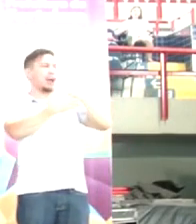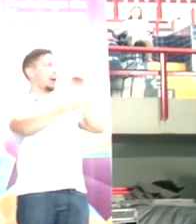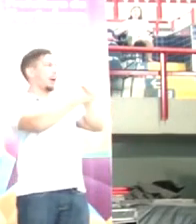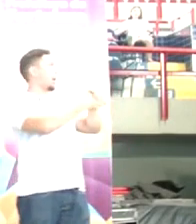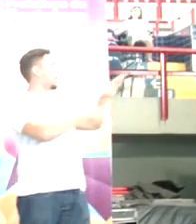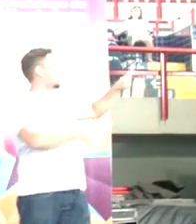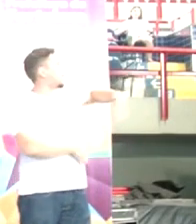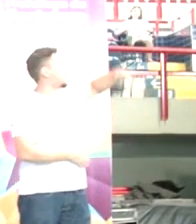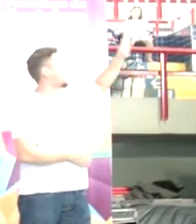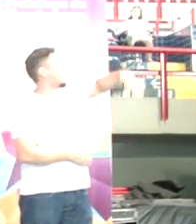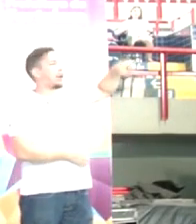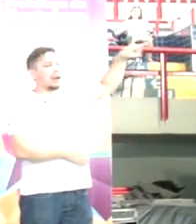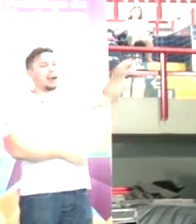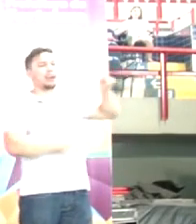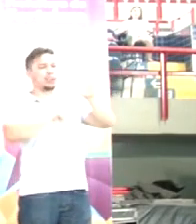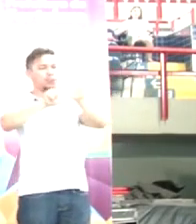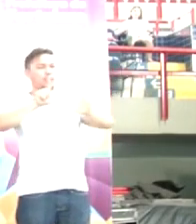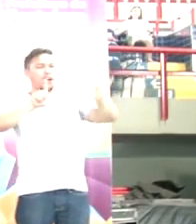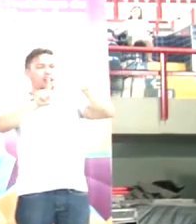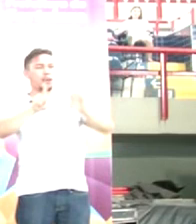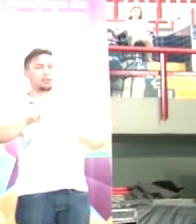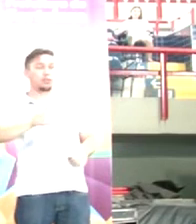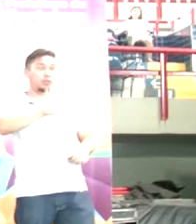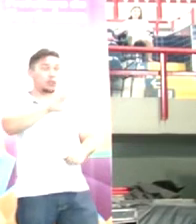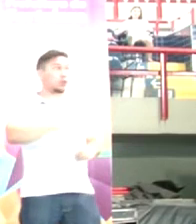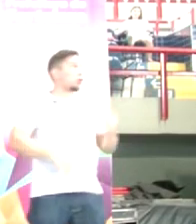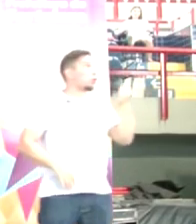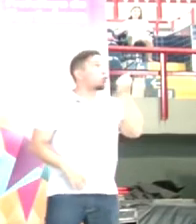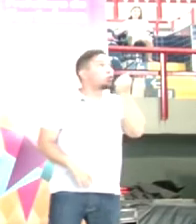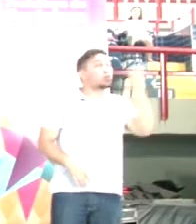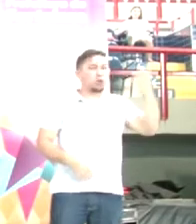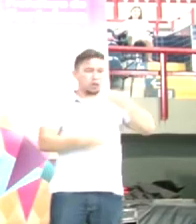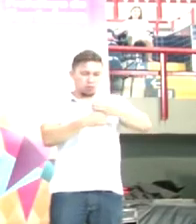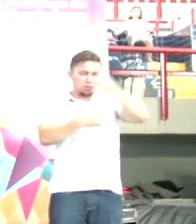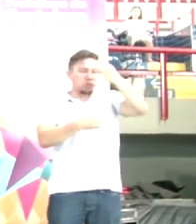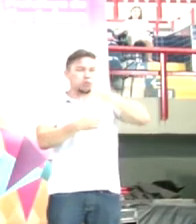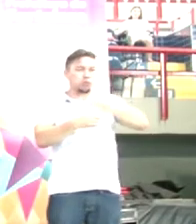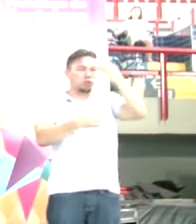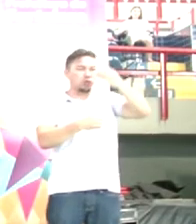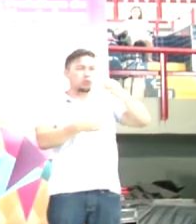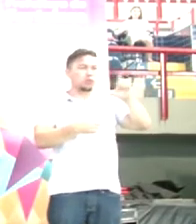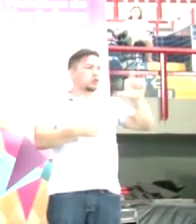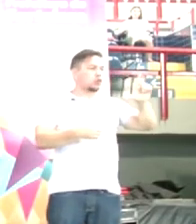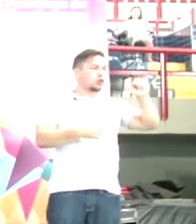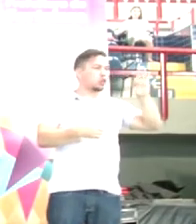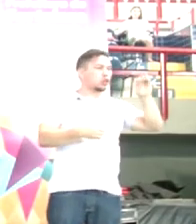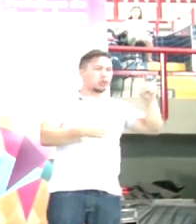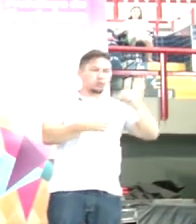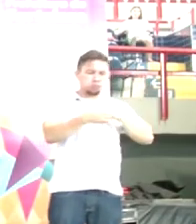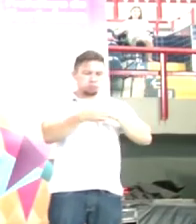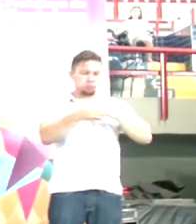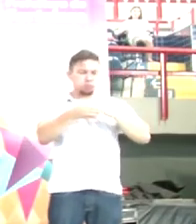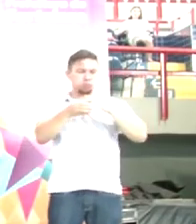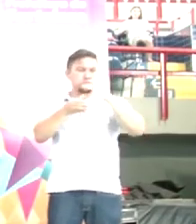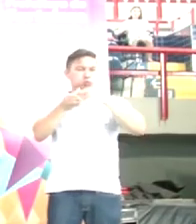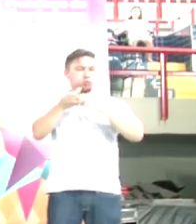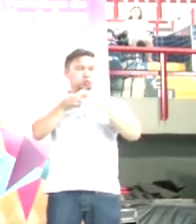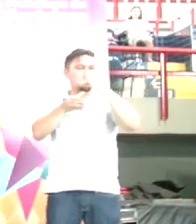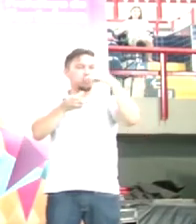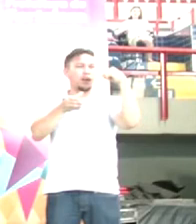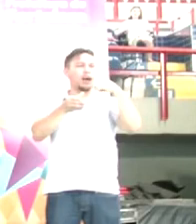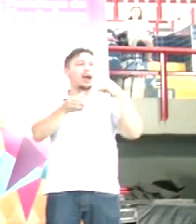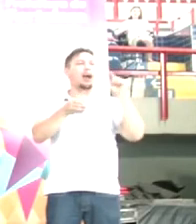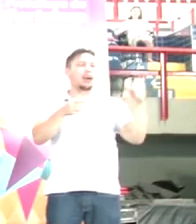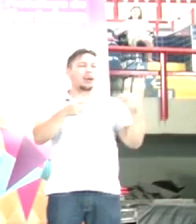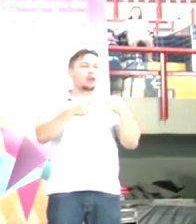superfície. Mas eu quero saber quantos litros de água eu vou precisar para encher aquele